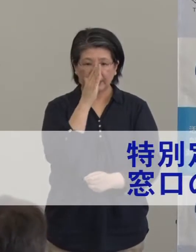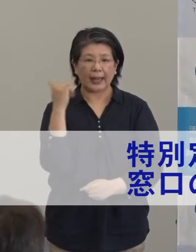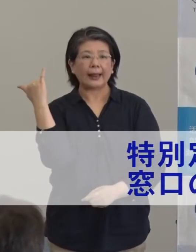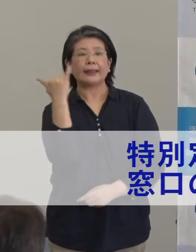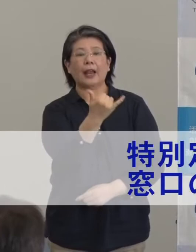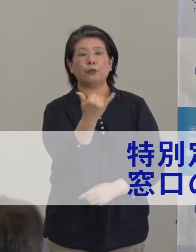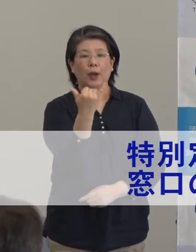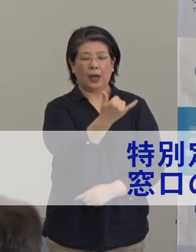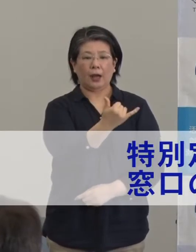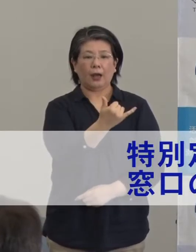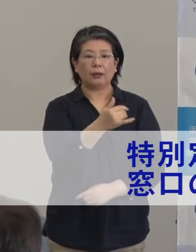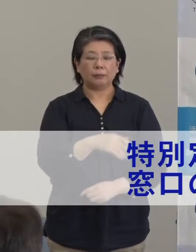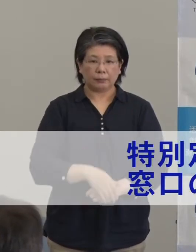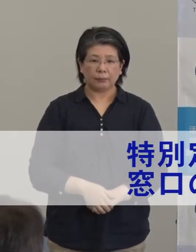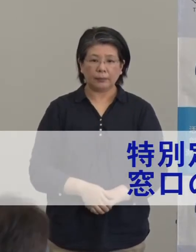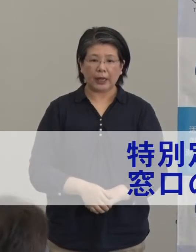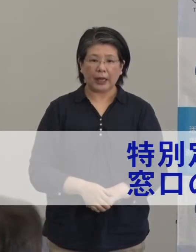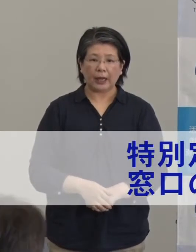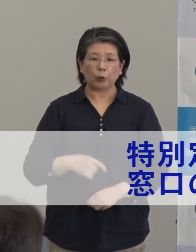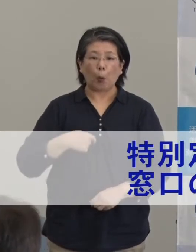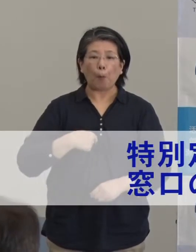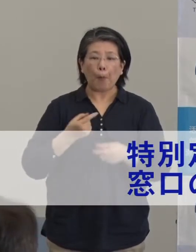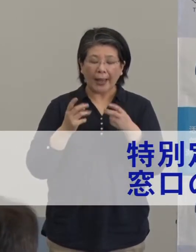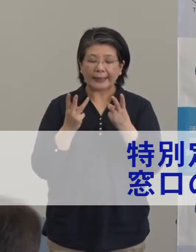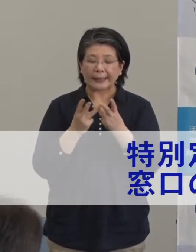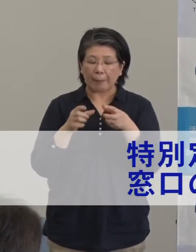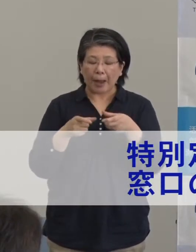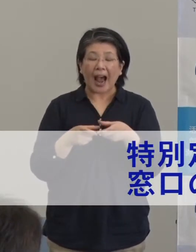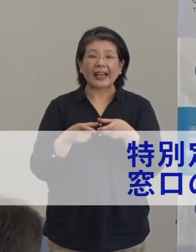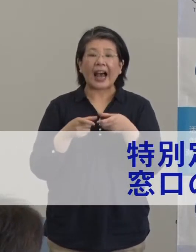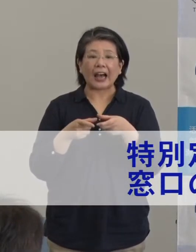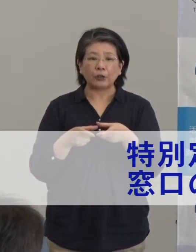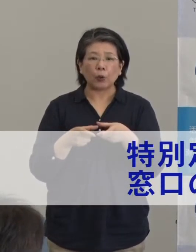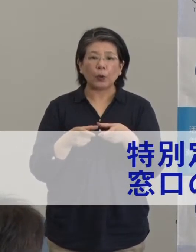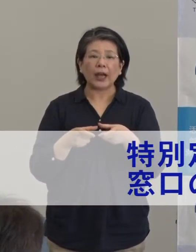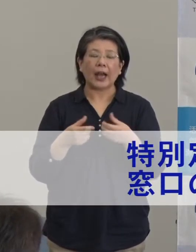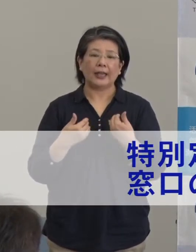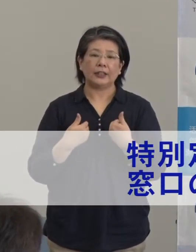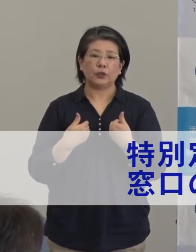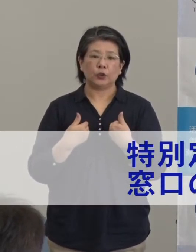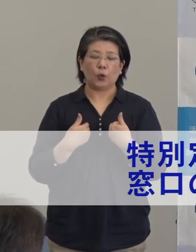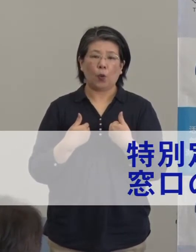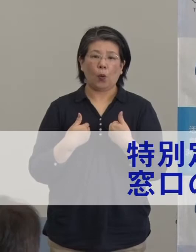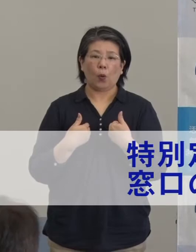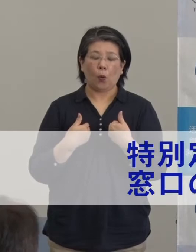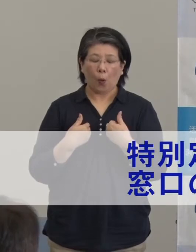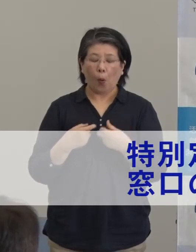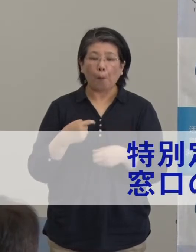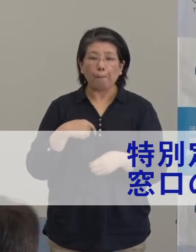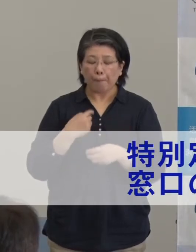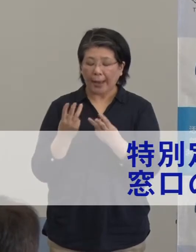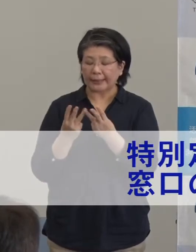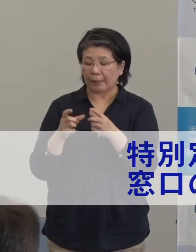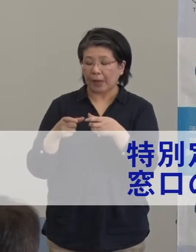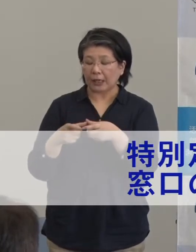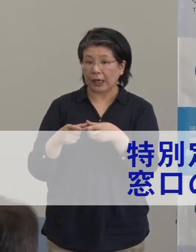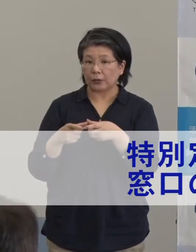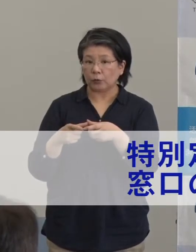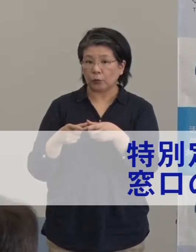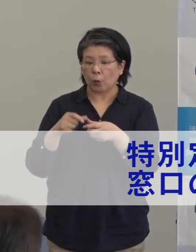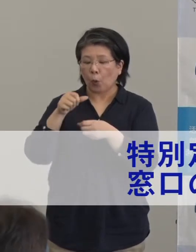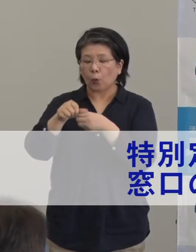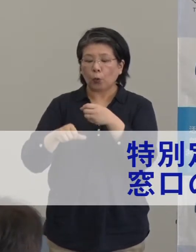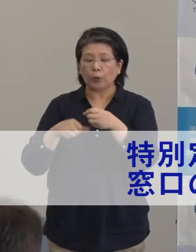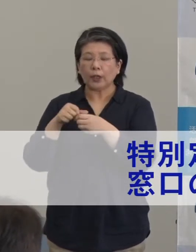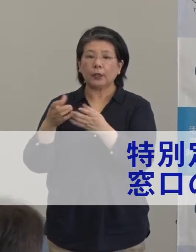ただ一方でマイナンバーカードが必要でございまして、しかもマイナンバーカードが5年経ったら誕生日の後は更新し